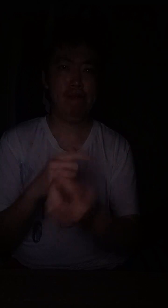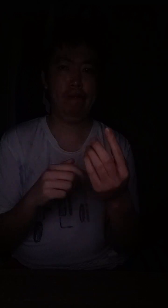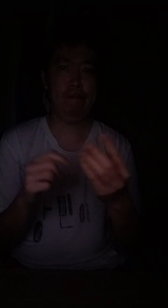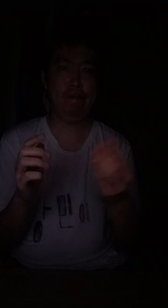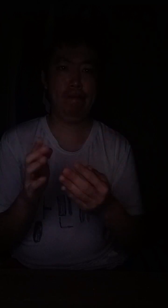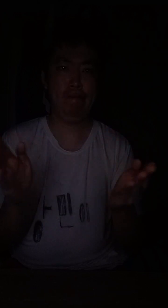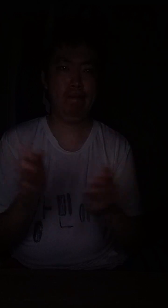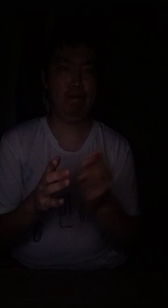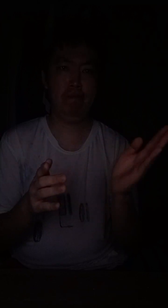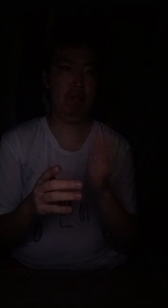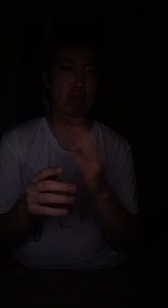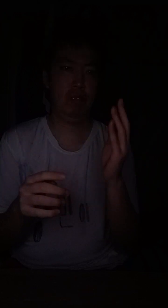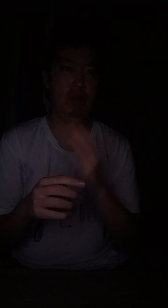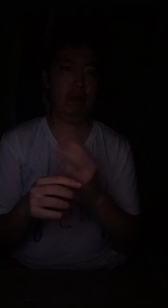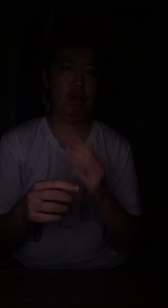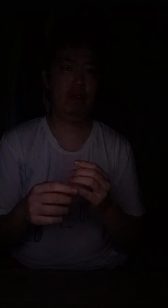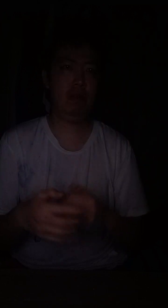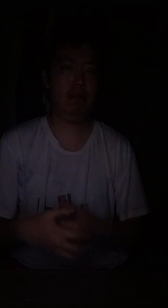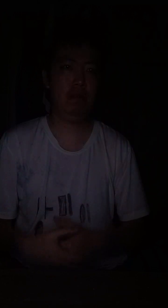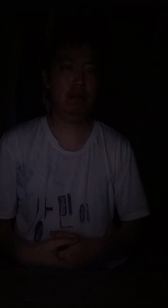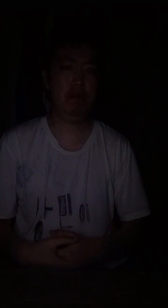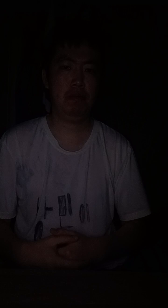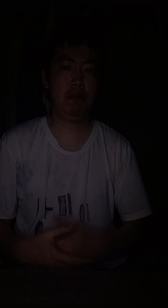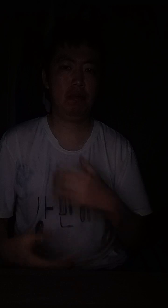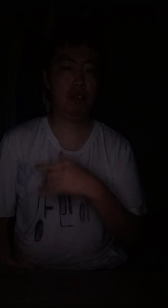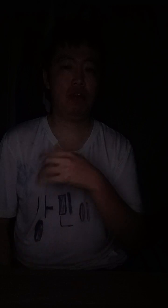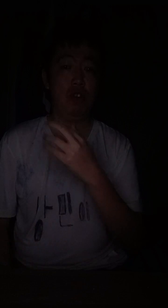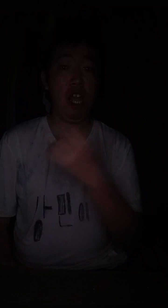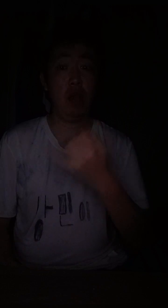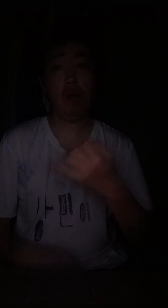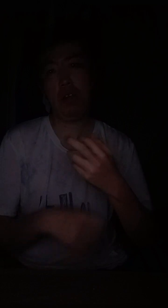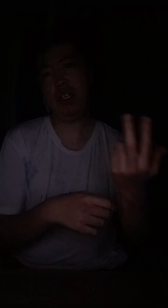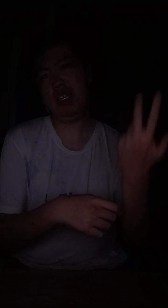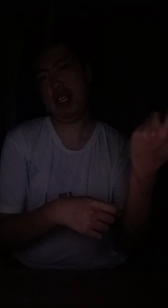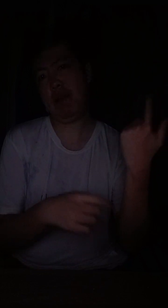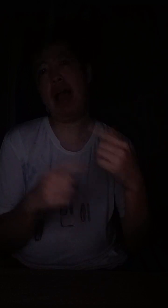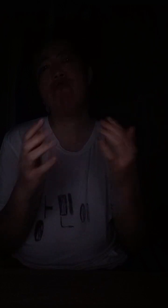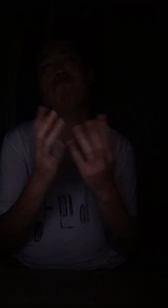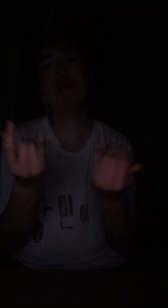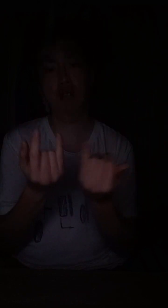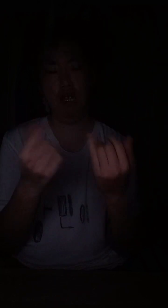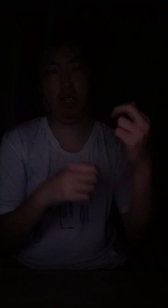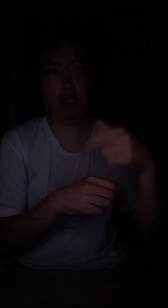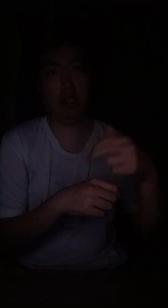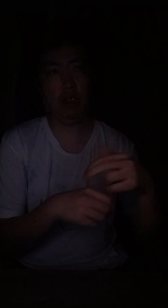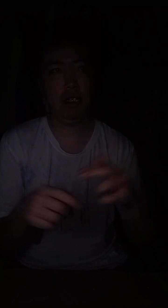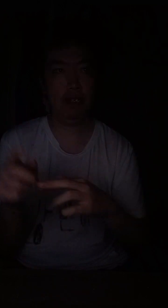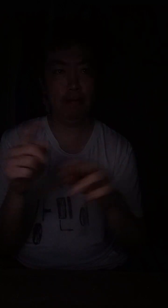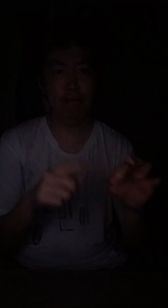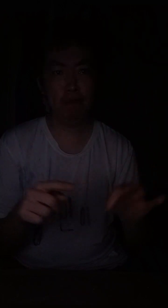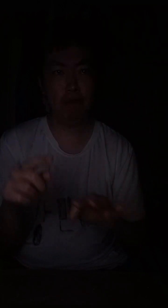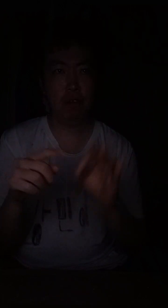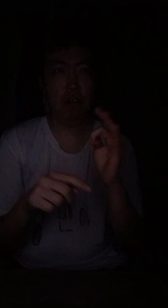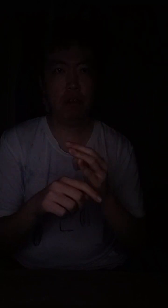보고서를 채택하지 못했습니다. 윤석열 대통령은 그제 박 후보자에 대한 인사청문 경과 보고서 재송부를